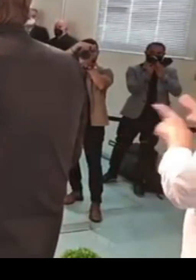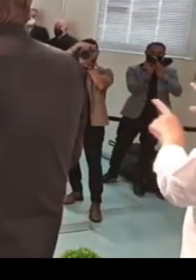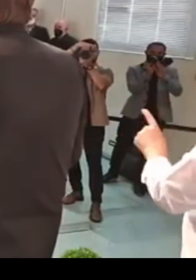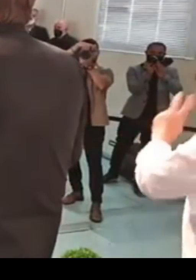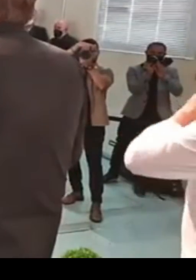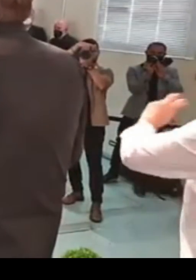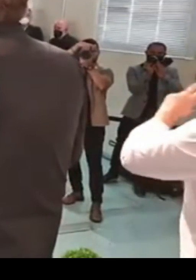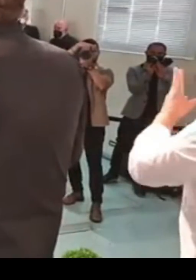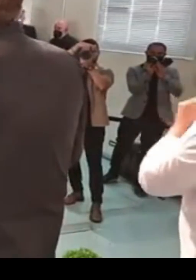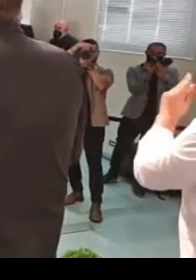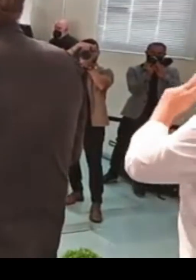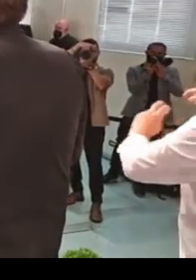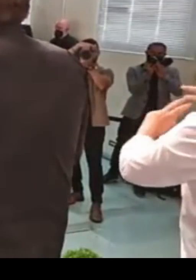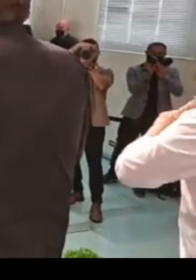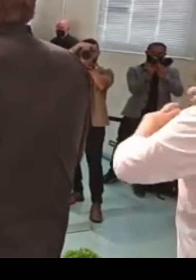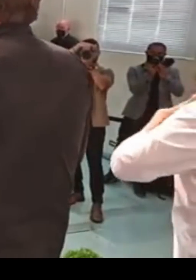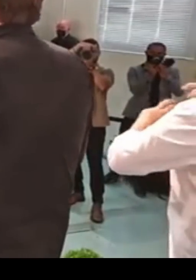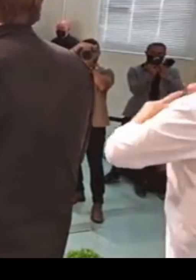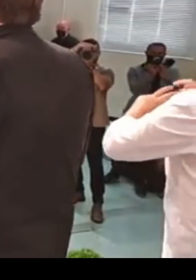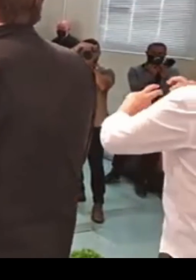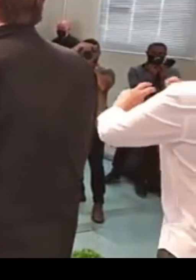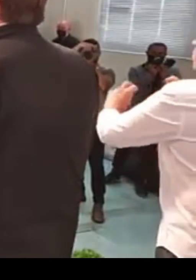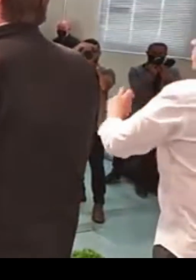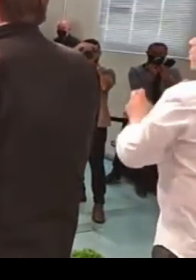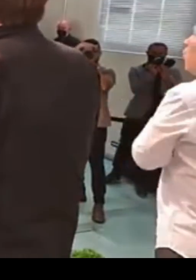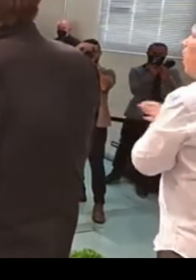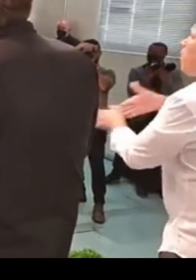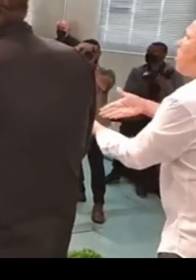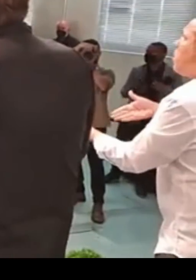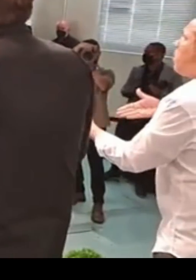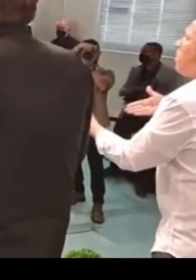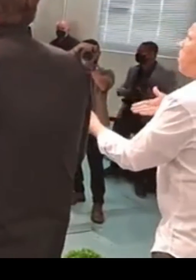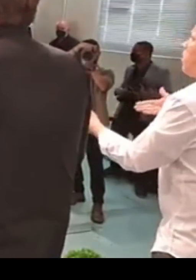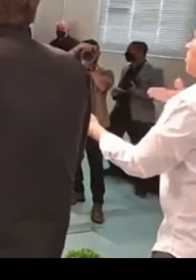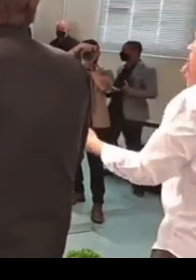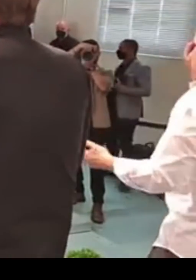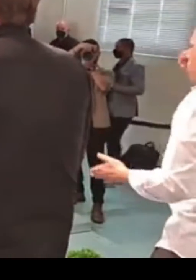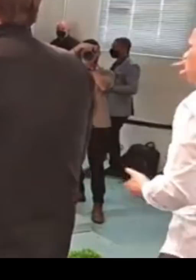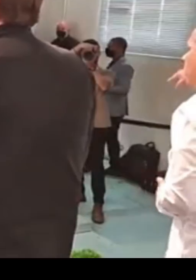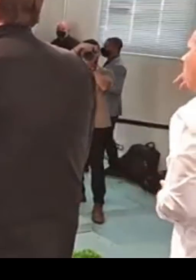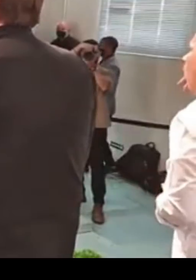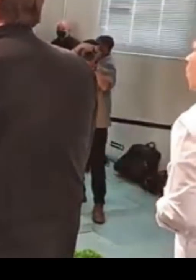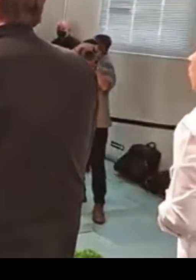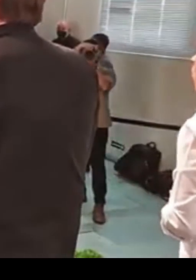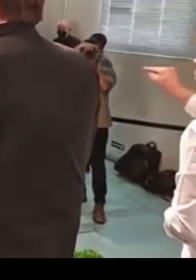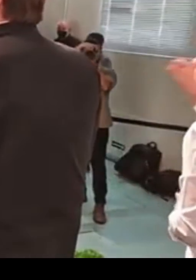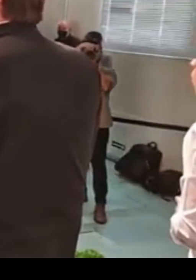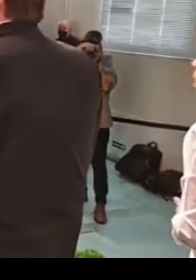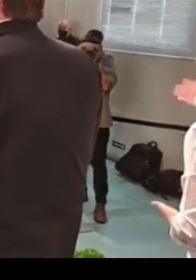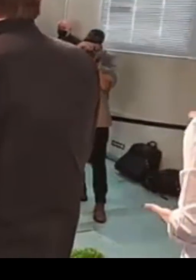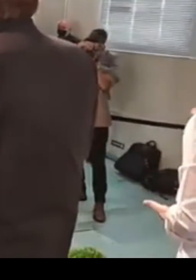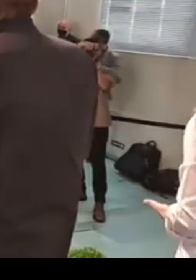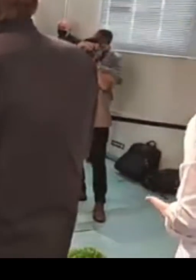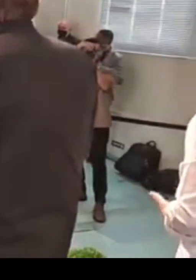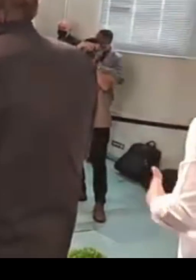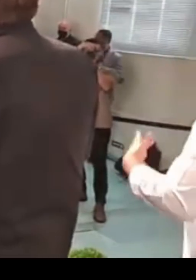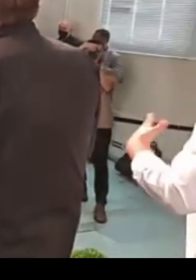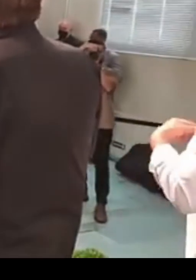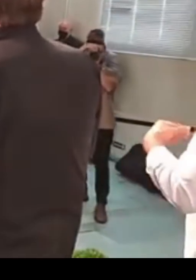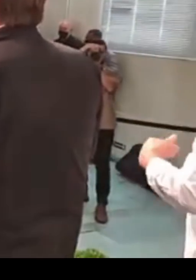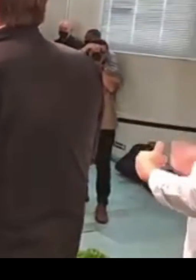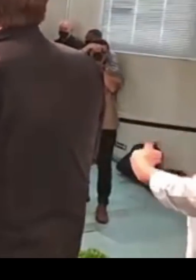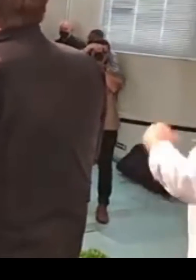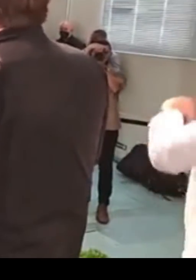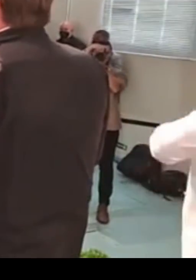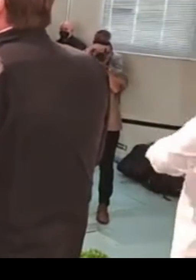mineradas, vêm para cá sendo mineradas ao longo do caminho, e prostituídas, com fio no ventre, às vezes